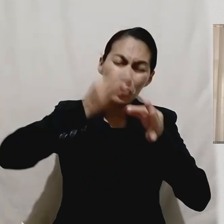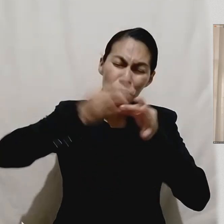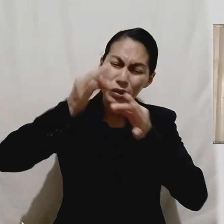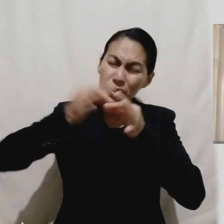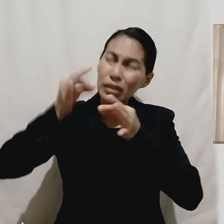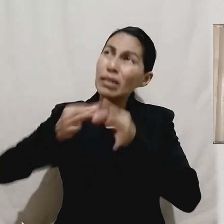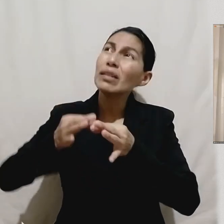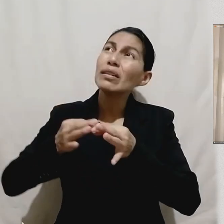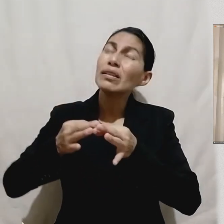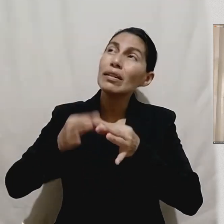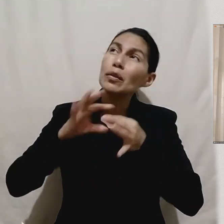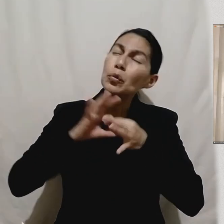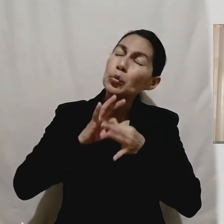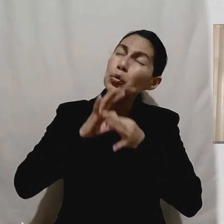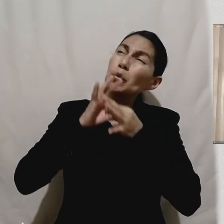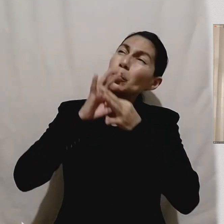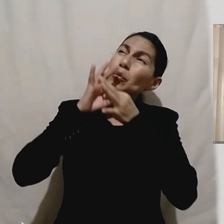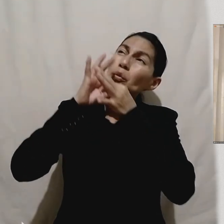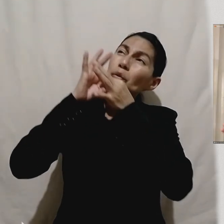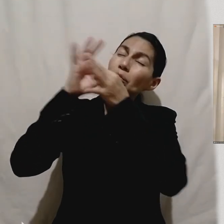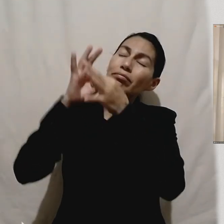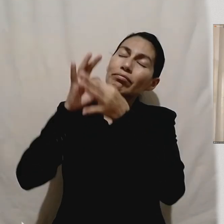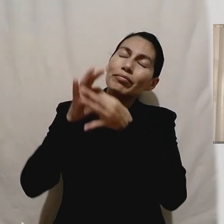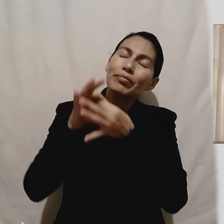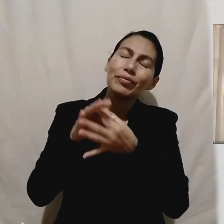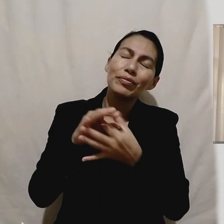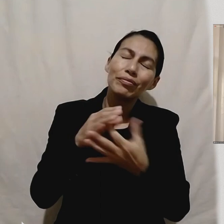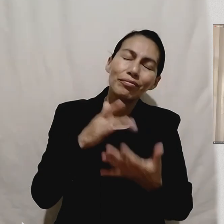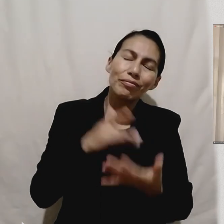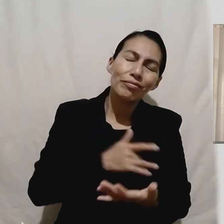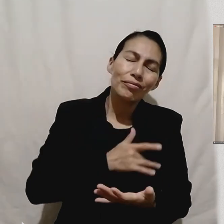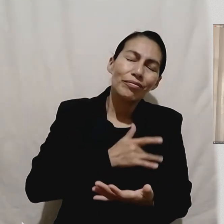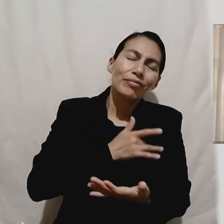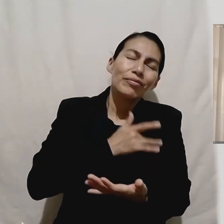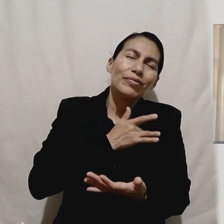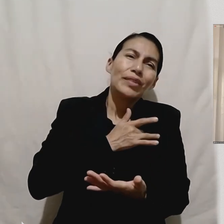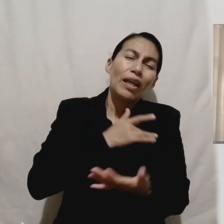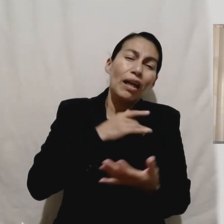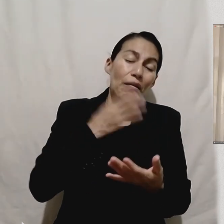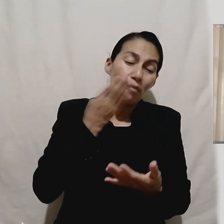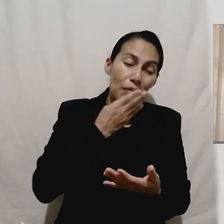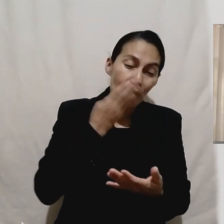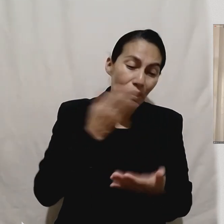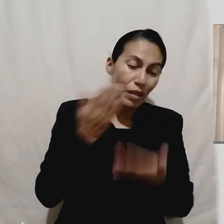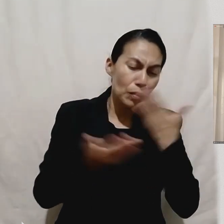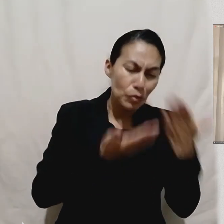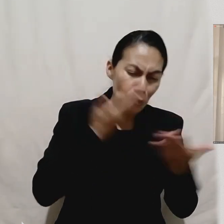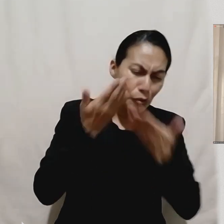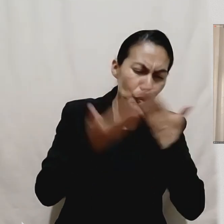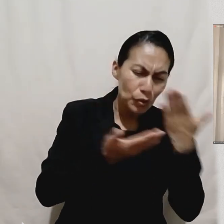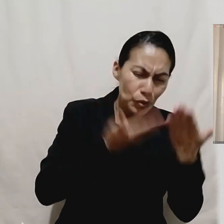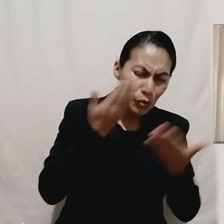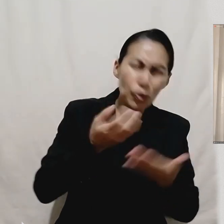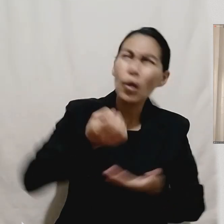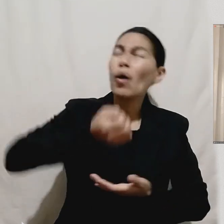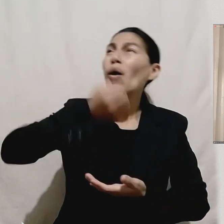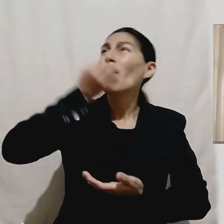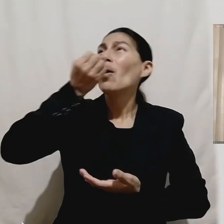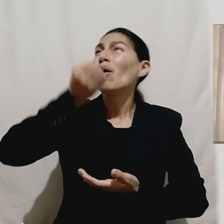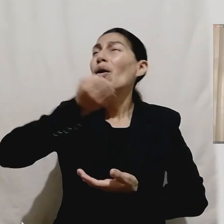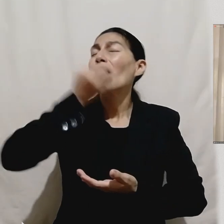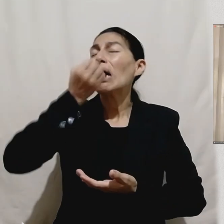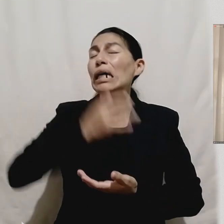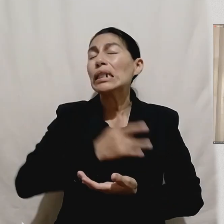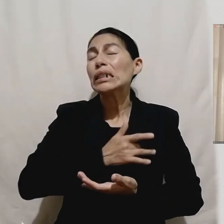la vida es respirar la atmósfera del cielo a través del estudio de la palabra y